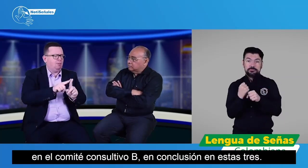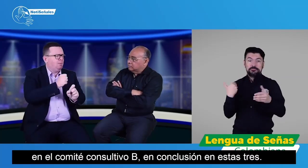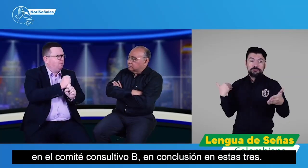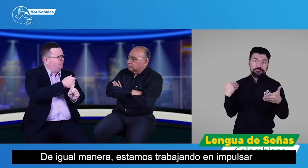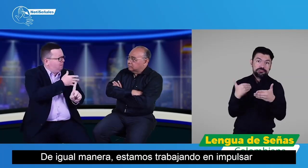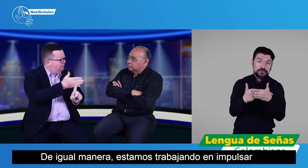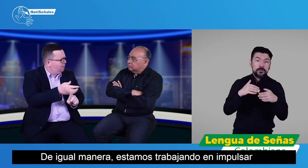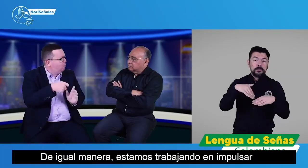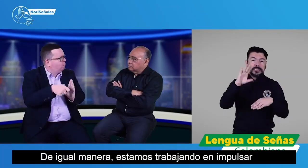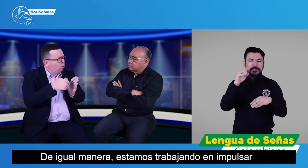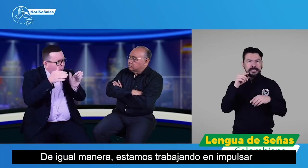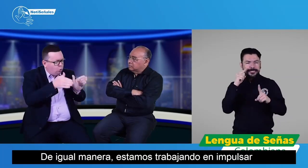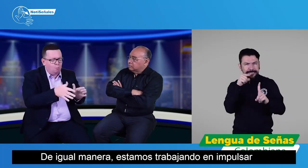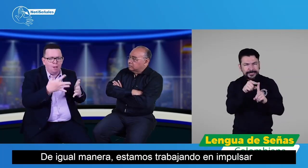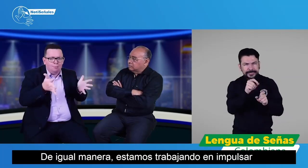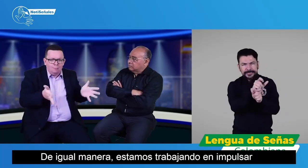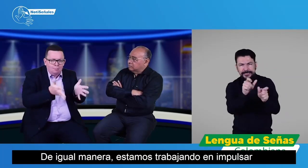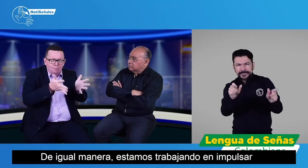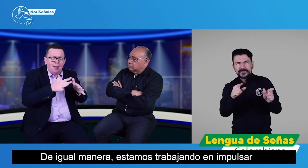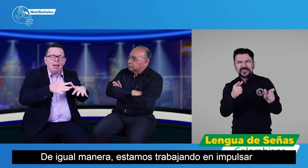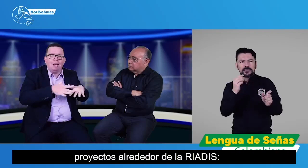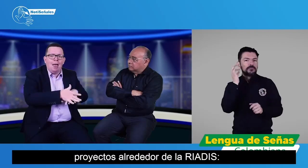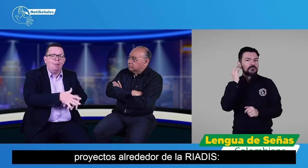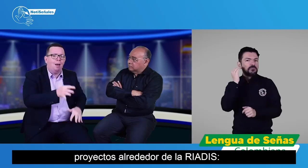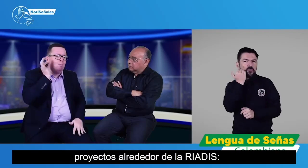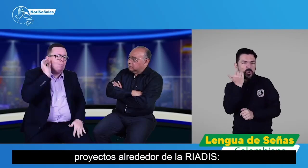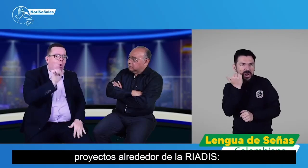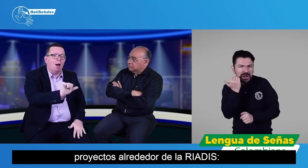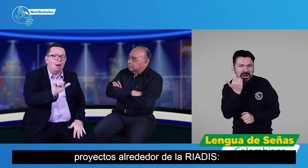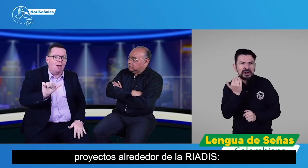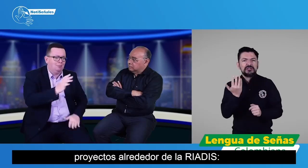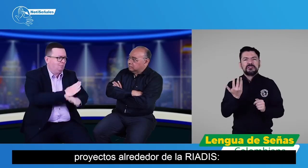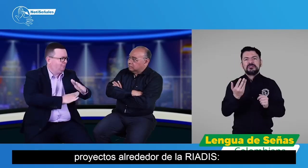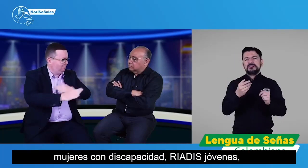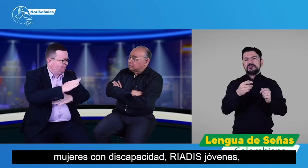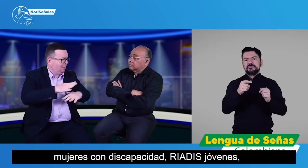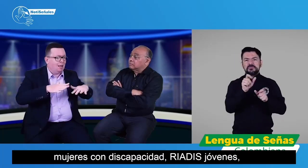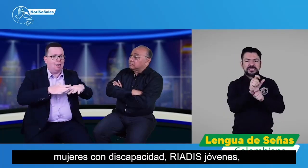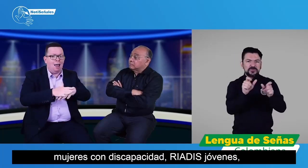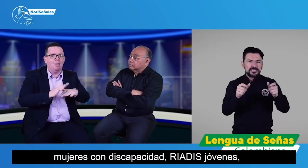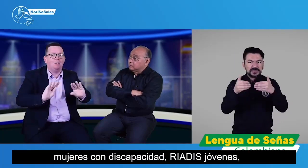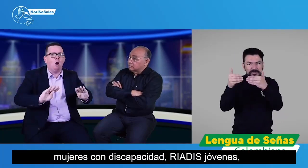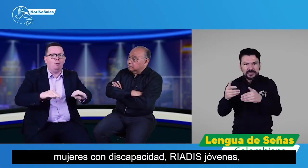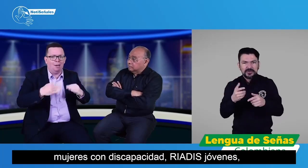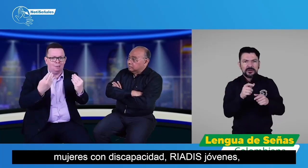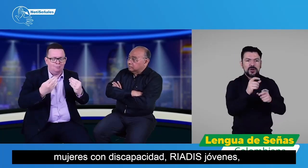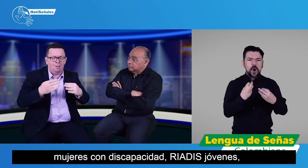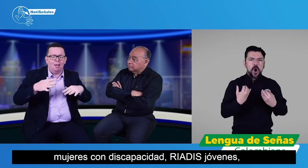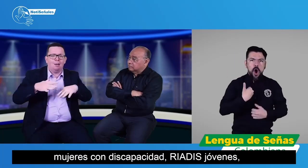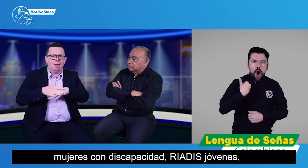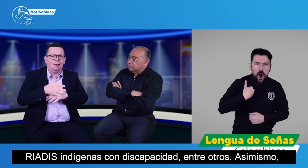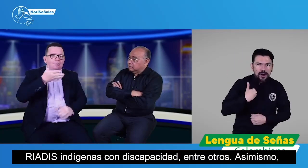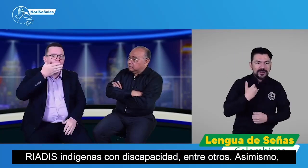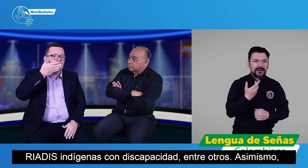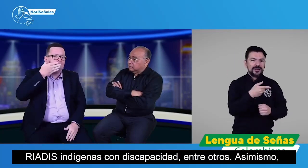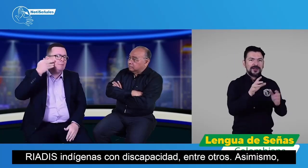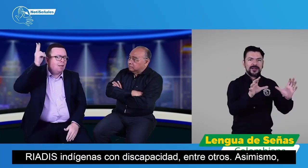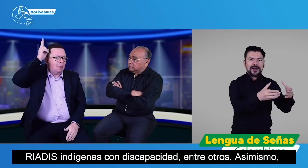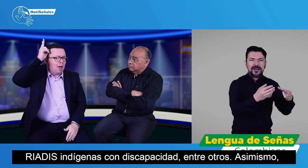De igual manera, estamos trabajando en impulsar proyectos alrededor de la RIADIS. Mujeres con Discapacidad, RIADIS Jóvenes, RIADIS Indígenas